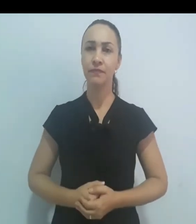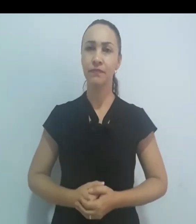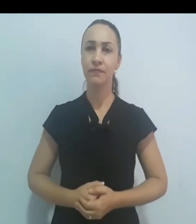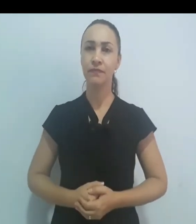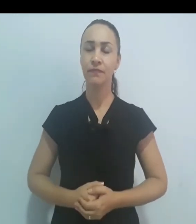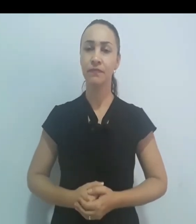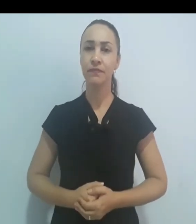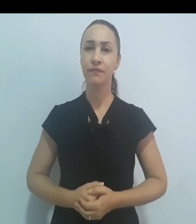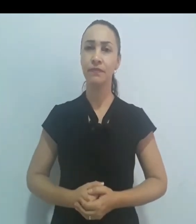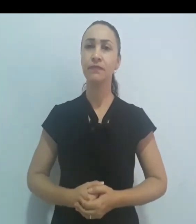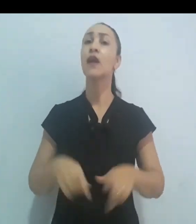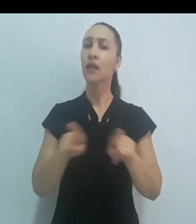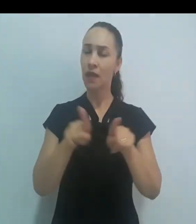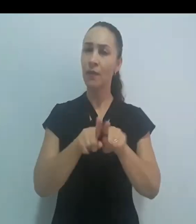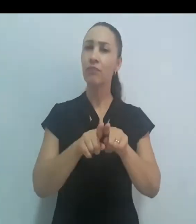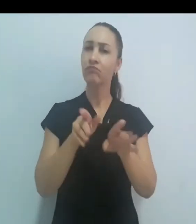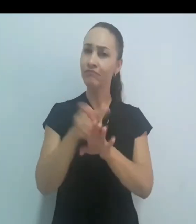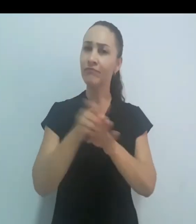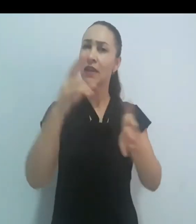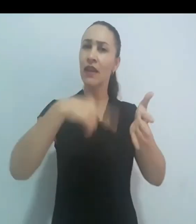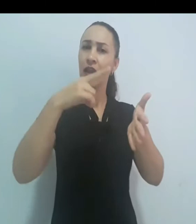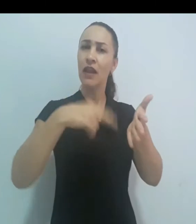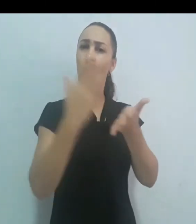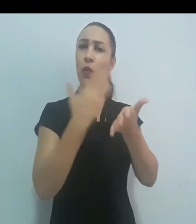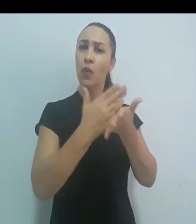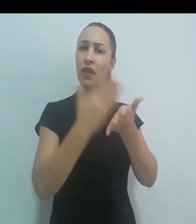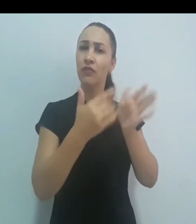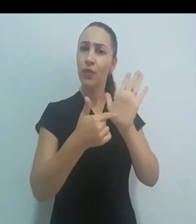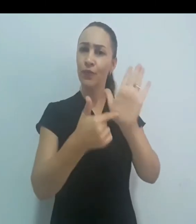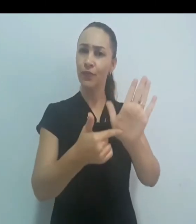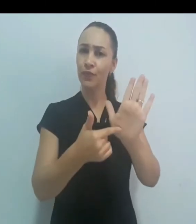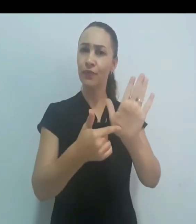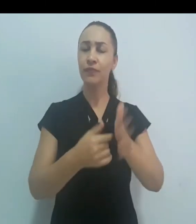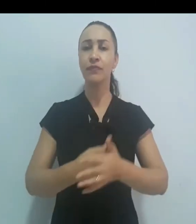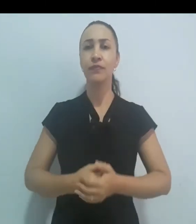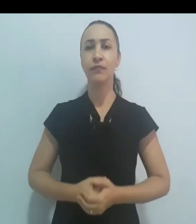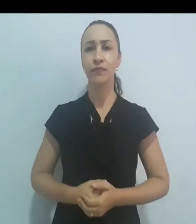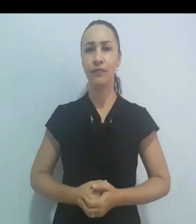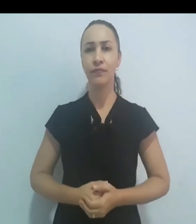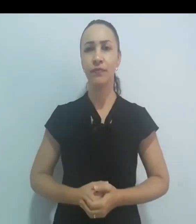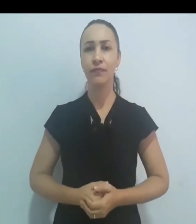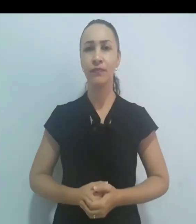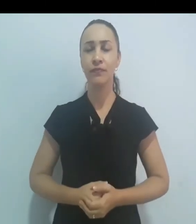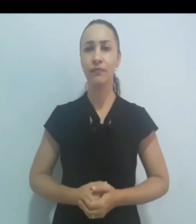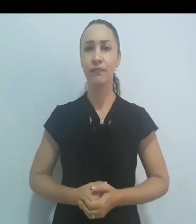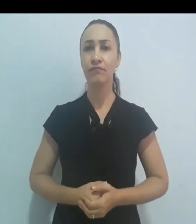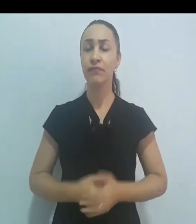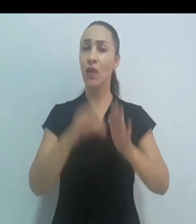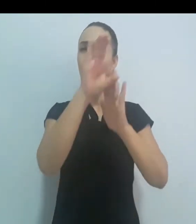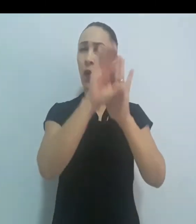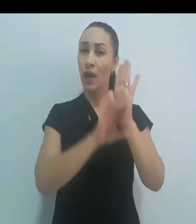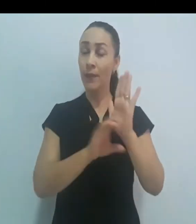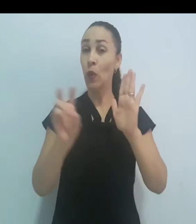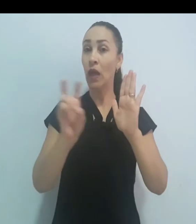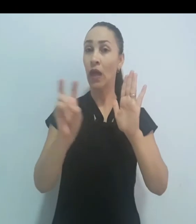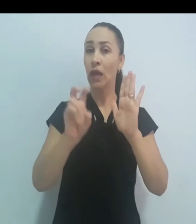Recomendo também a leitura deste livro, A Atualidade dos Gêneros Autobiográficos, Ensaio Críticos, no